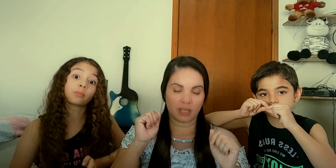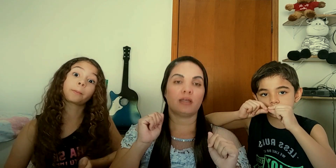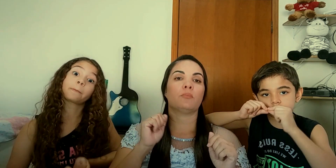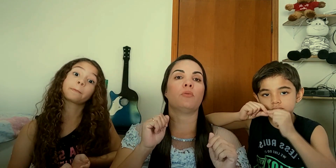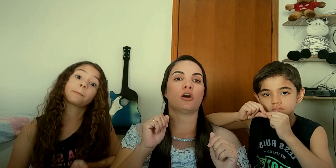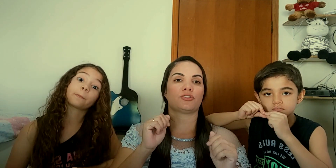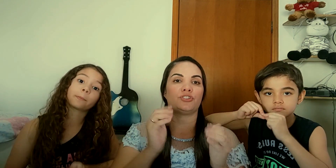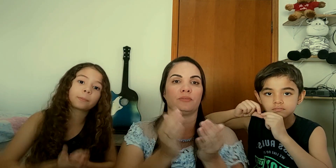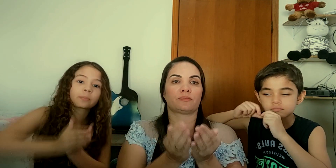Bote.